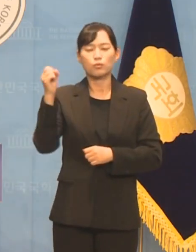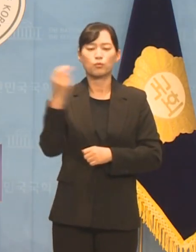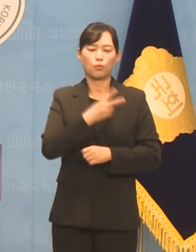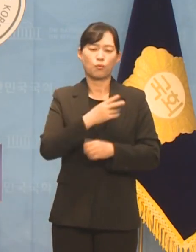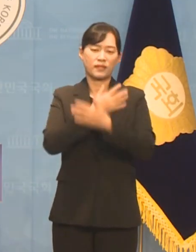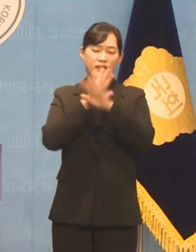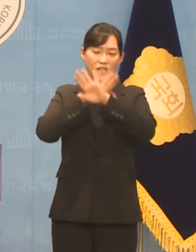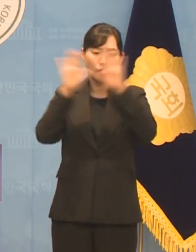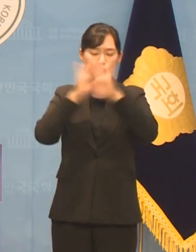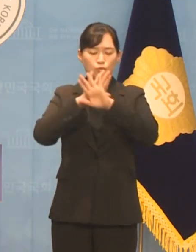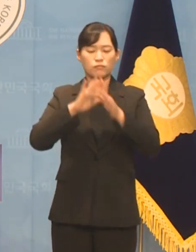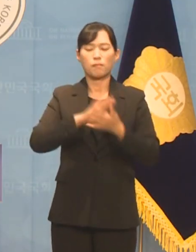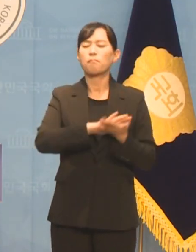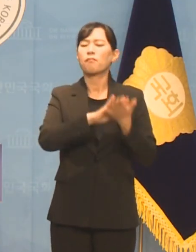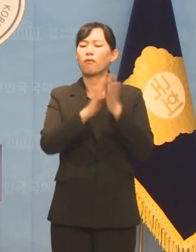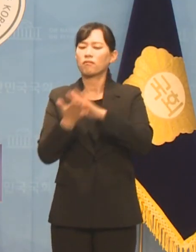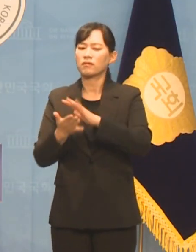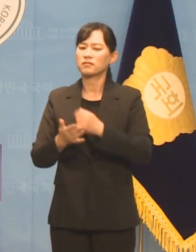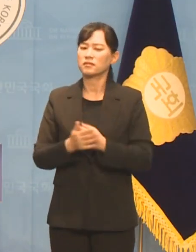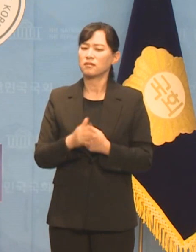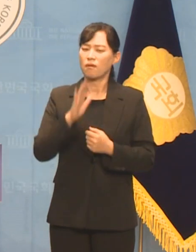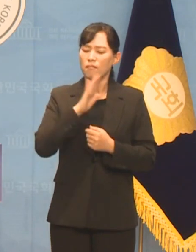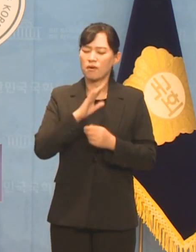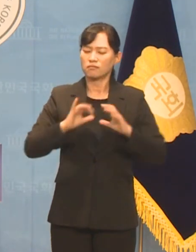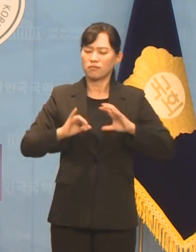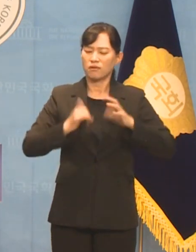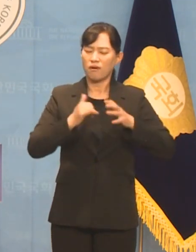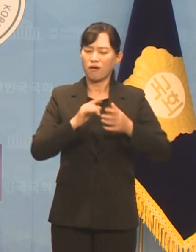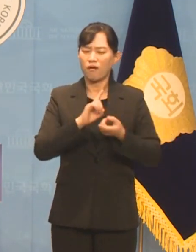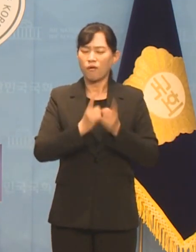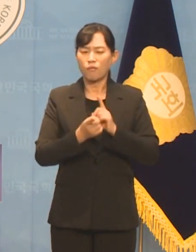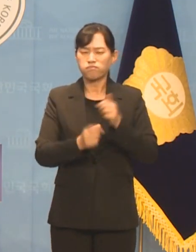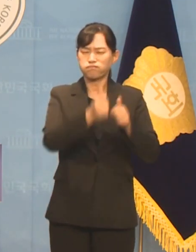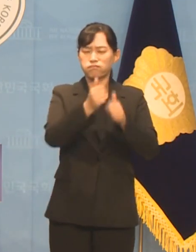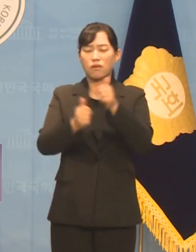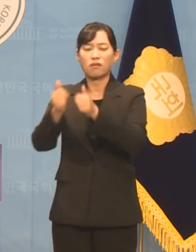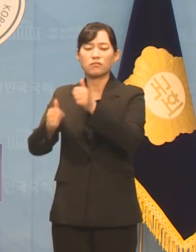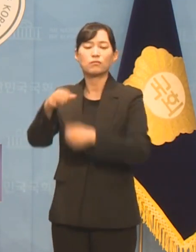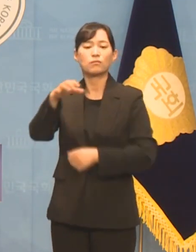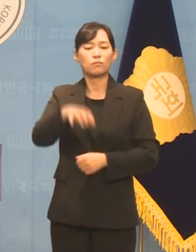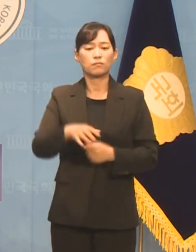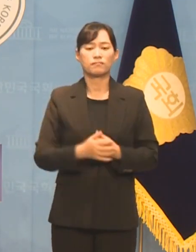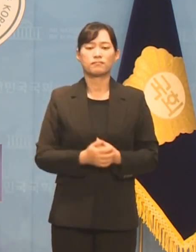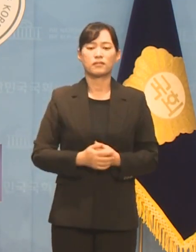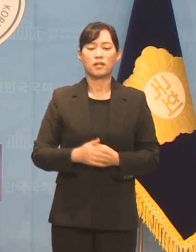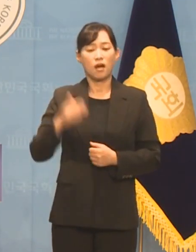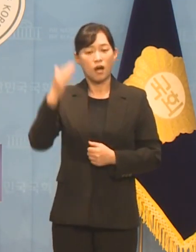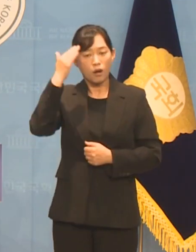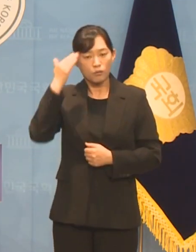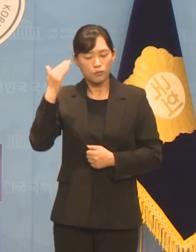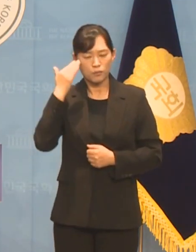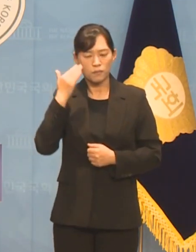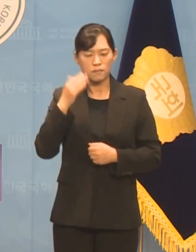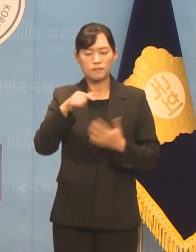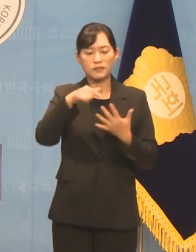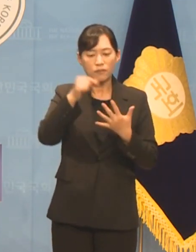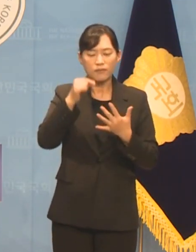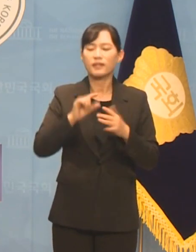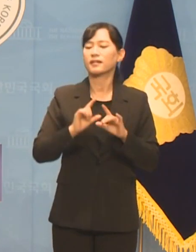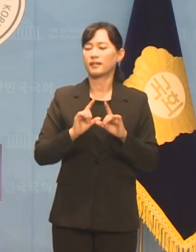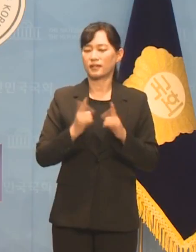전환은 세계에서 각축이 벌어지고 있는 주요 무대입니다. 우리에게도 선택이